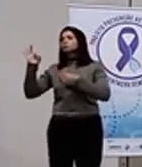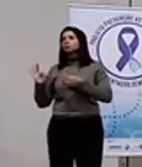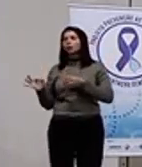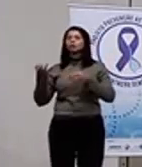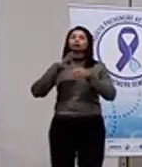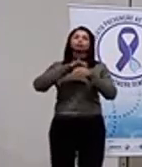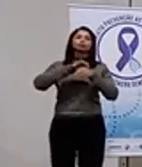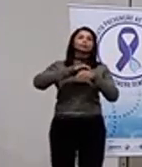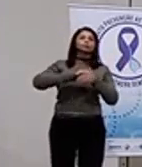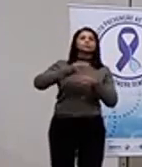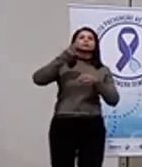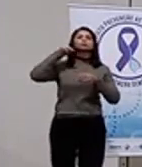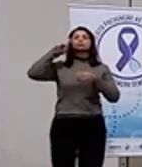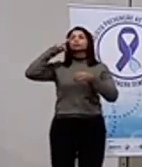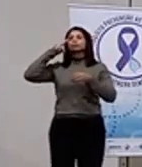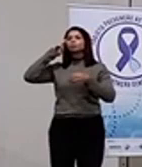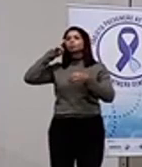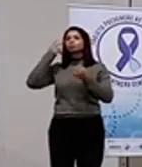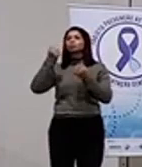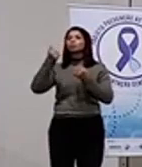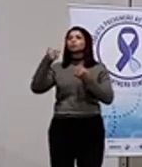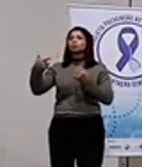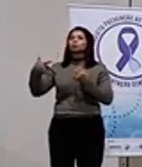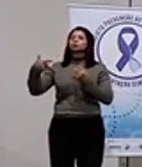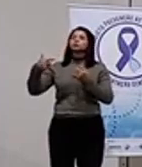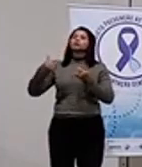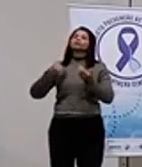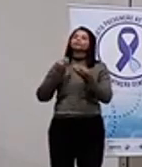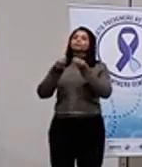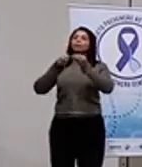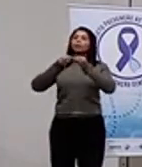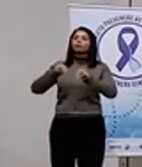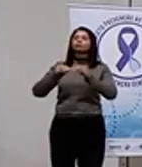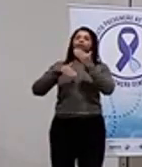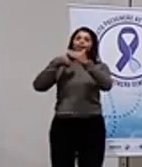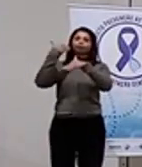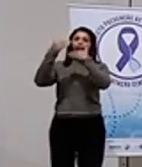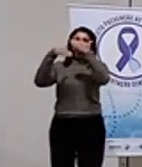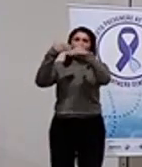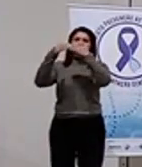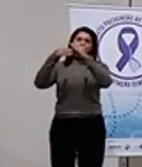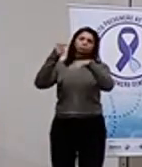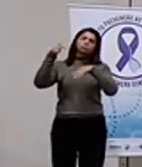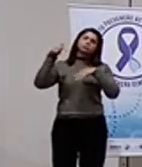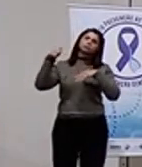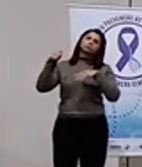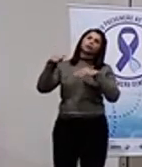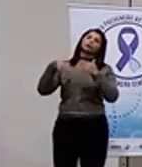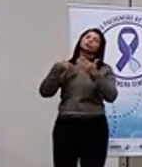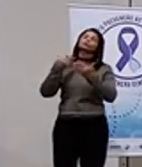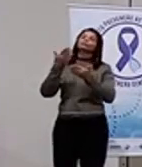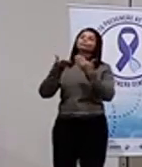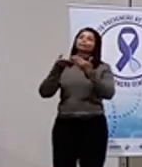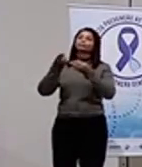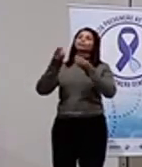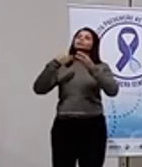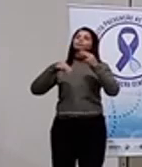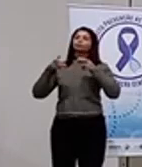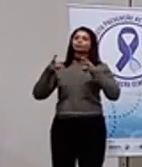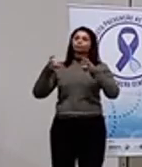são neurológicas, 12% são defeitos de desenvolvimento, 7% são neoplasias, né?